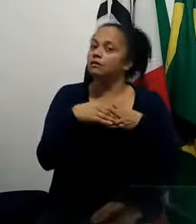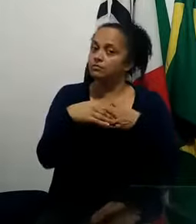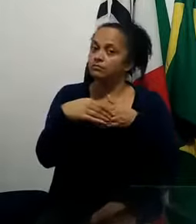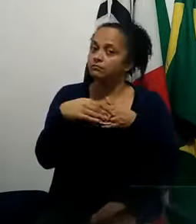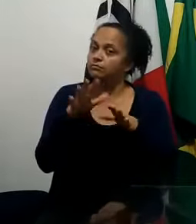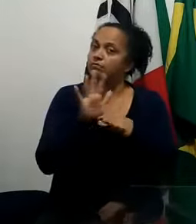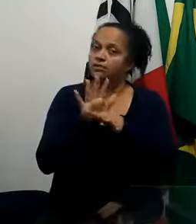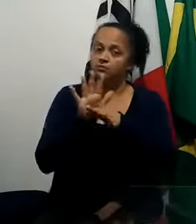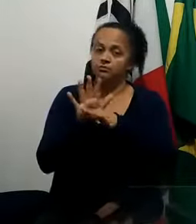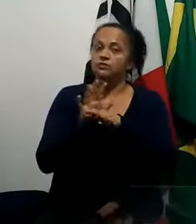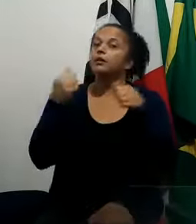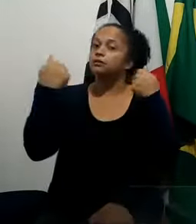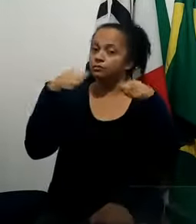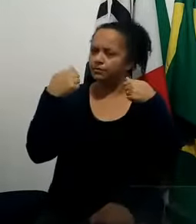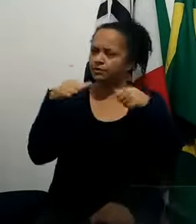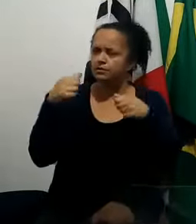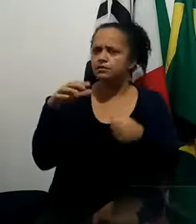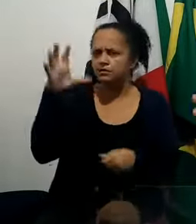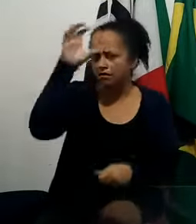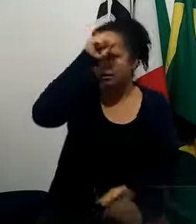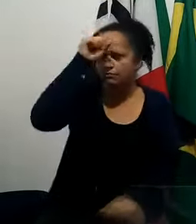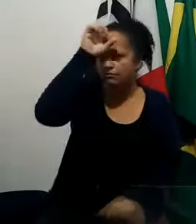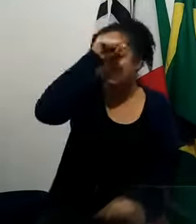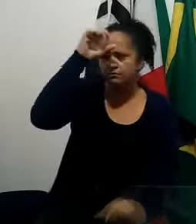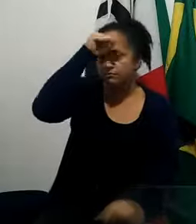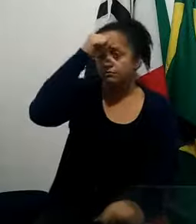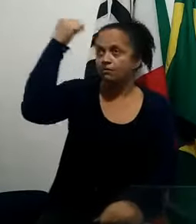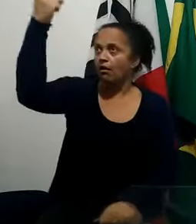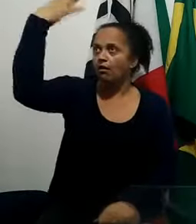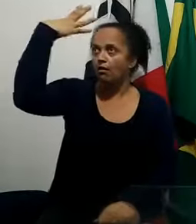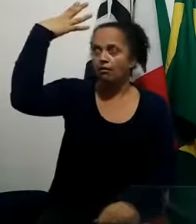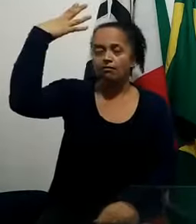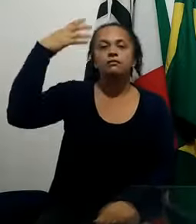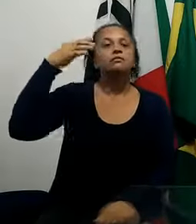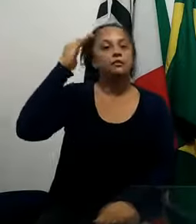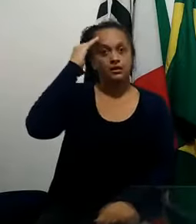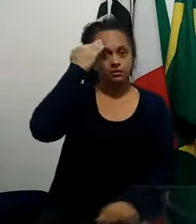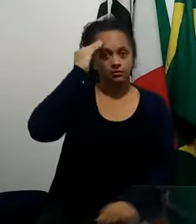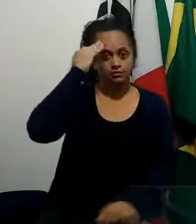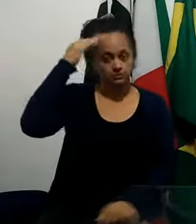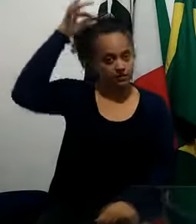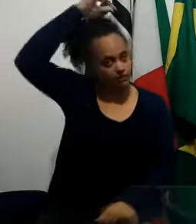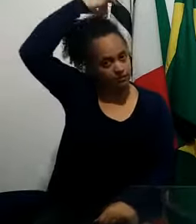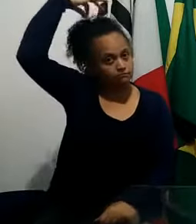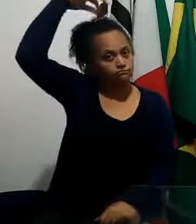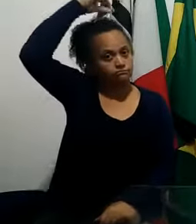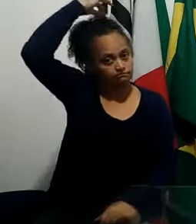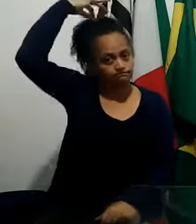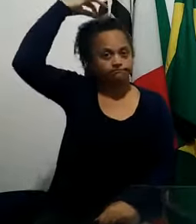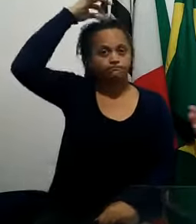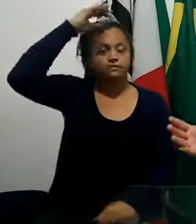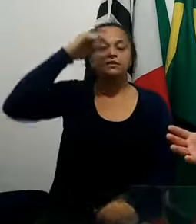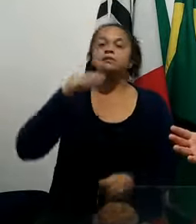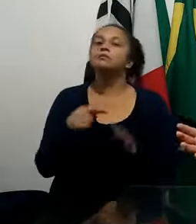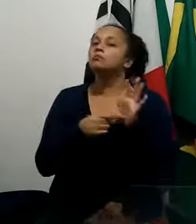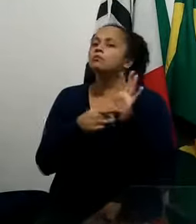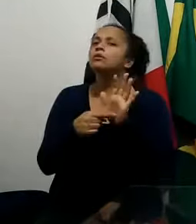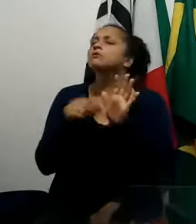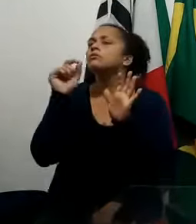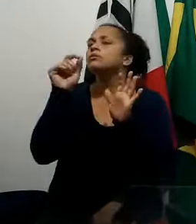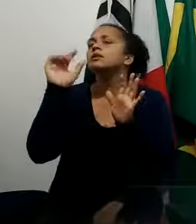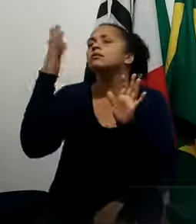a revelação e o entendimento dado pelo Espírito Santo acerca da escatologia, que é o estudo